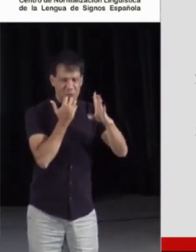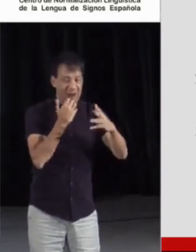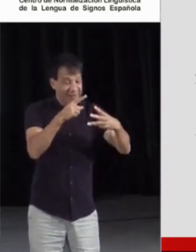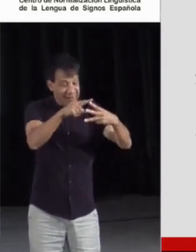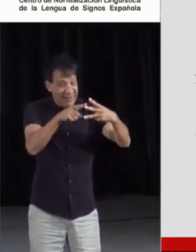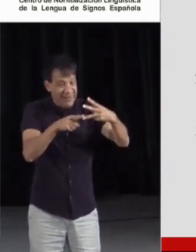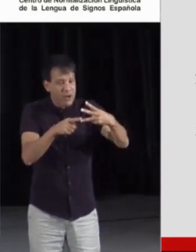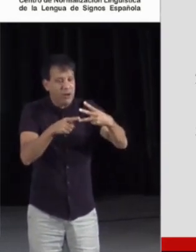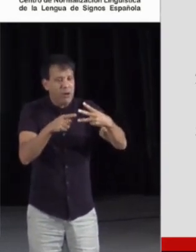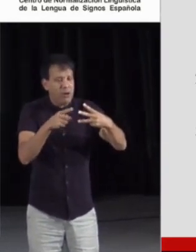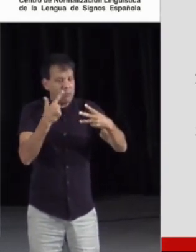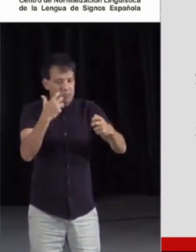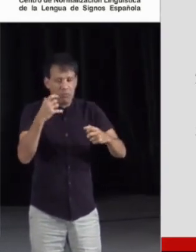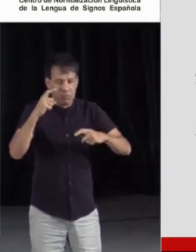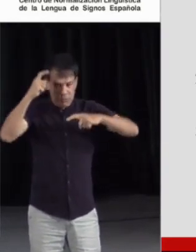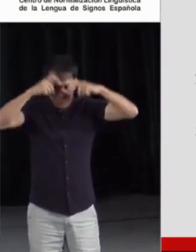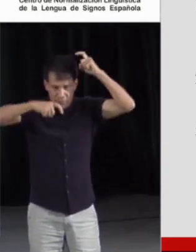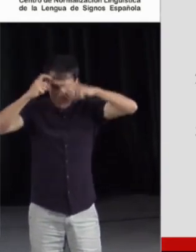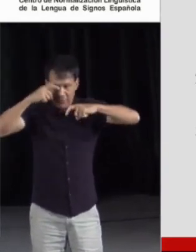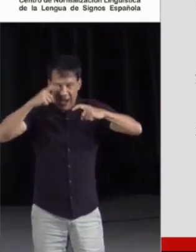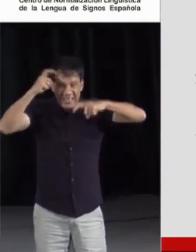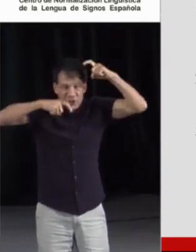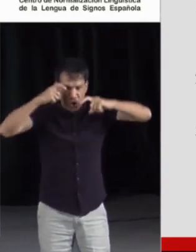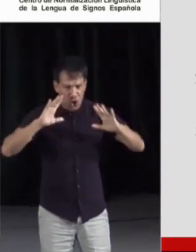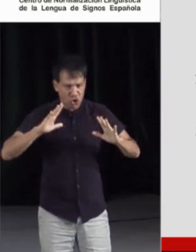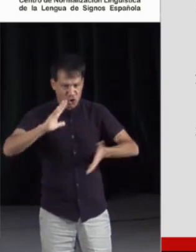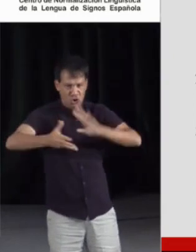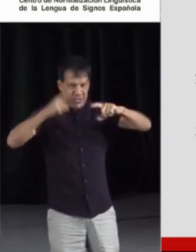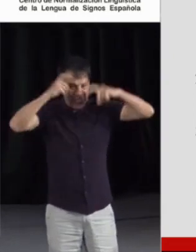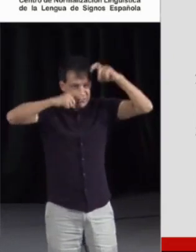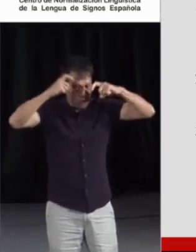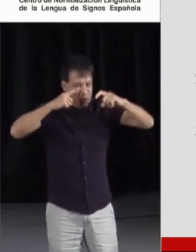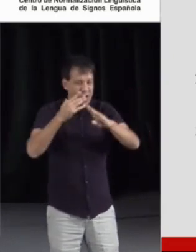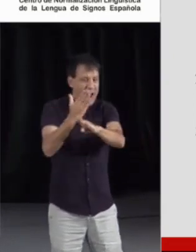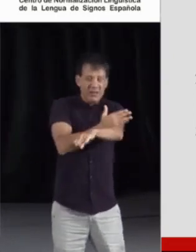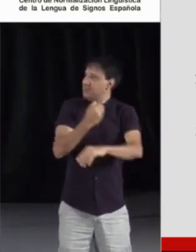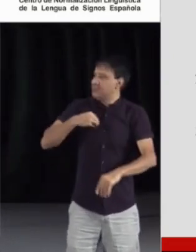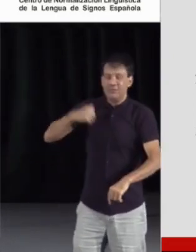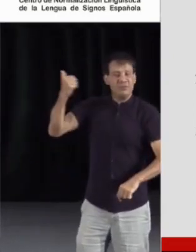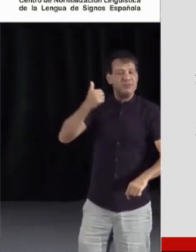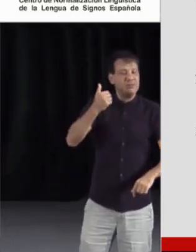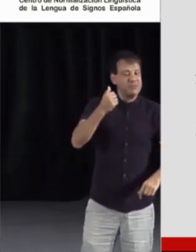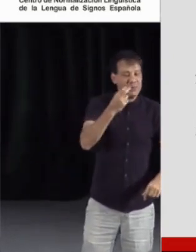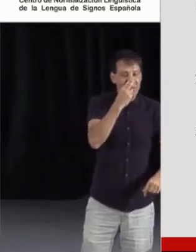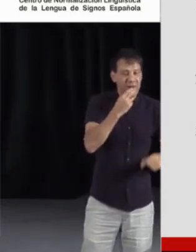la condicionalidad en lengua de signos, sí que hemos visto que los gestos,